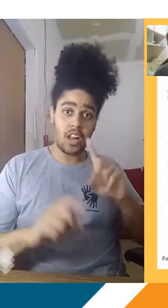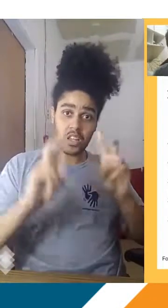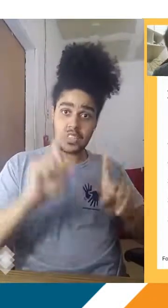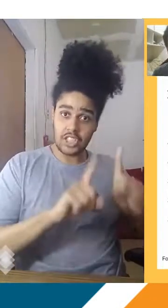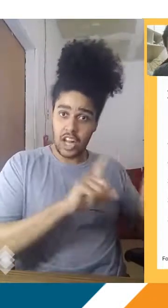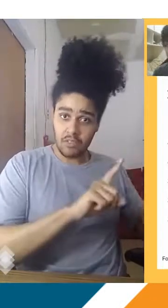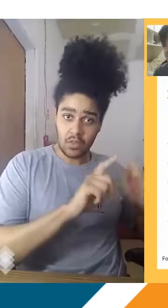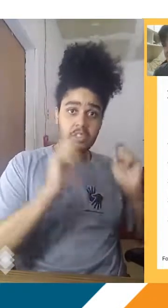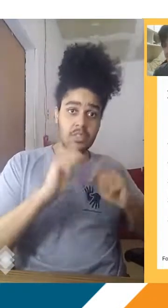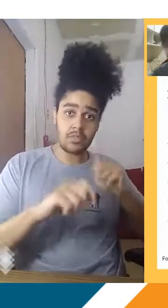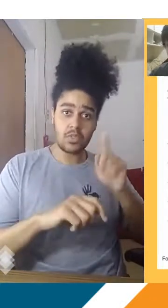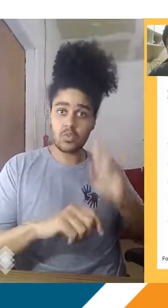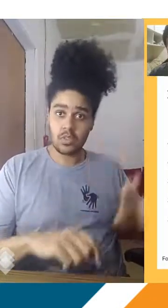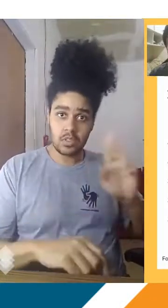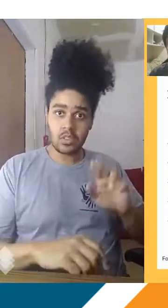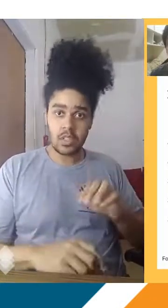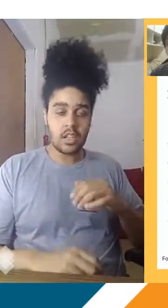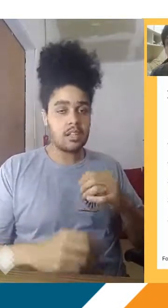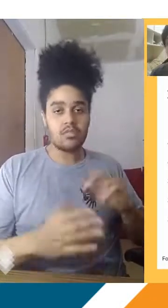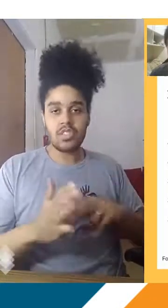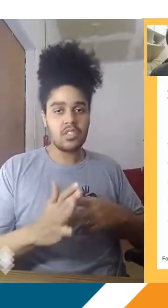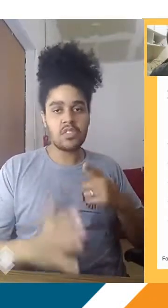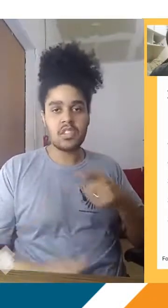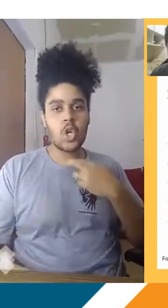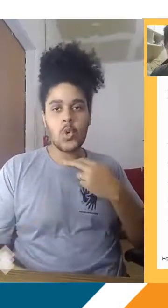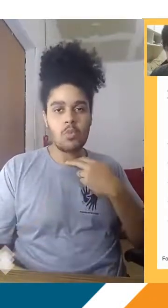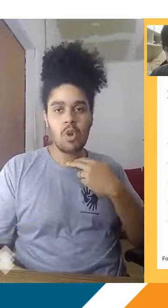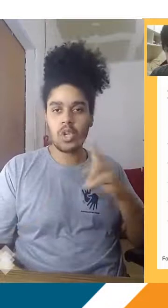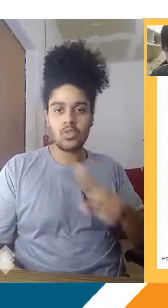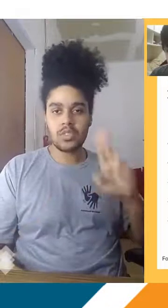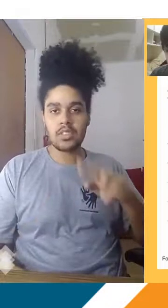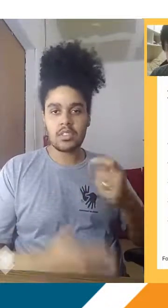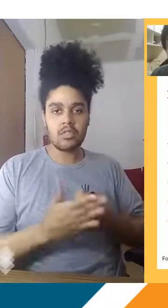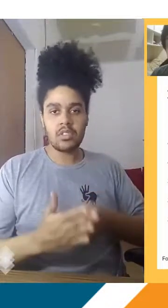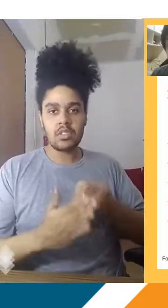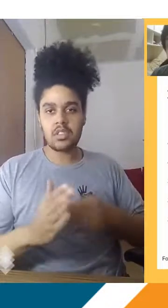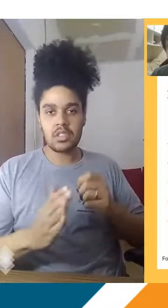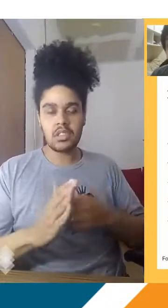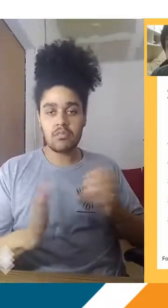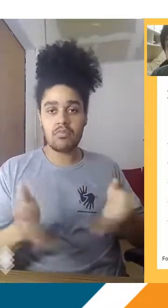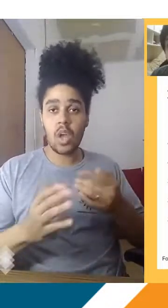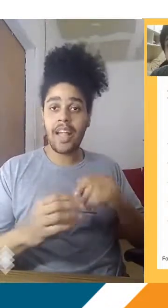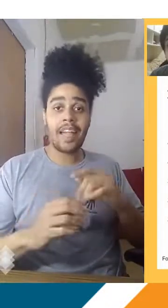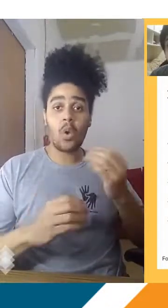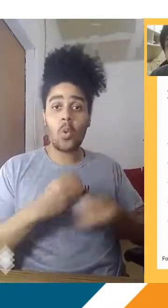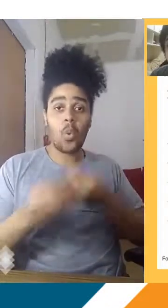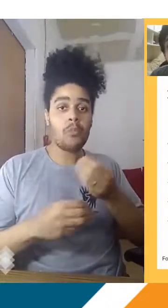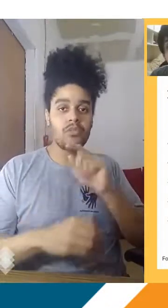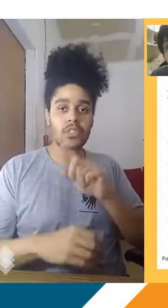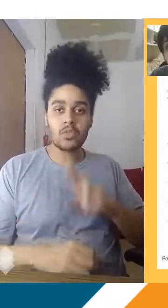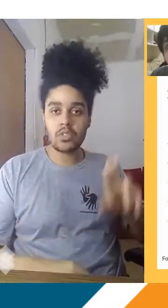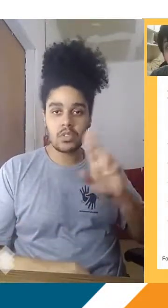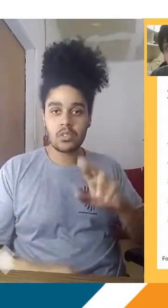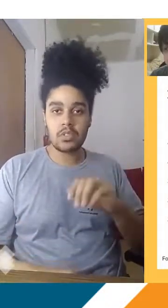de gráficos. Isso é muito importante no Enem. Não é que você não possa usar aquilo que está nos textos motivadores. Tudo depende